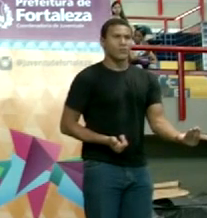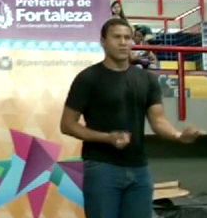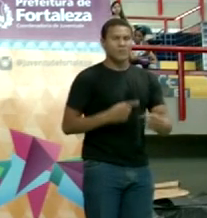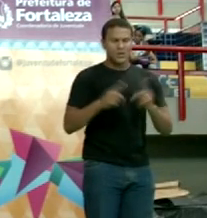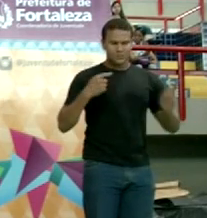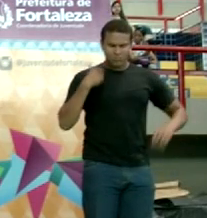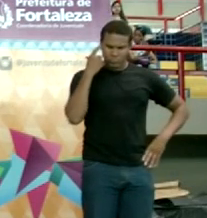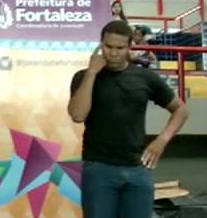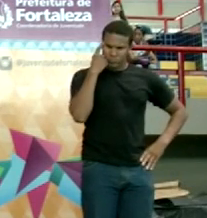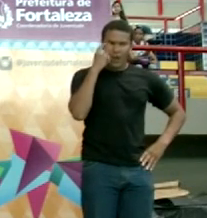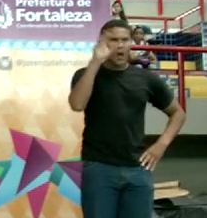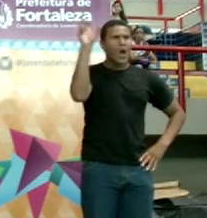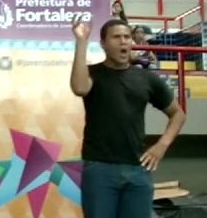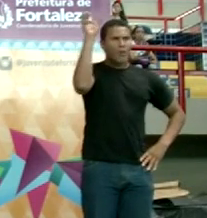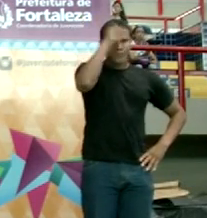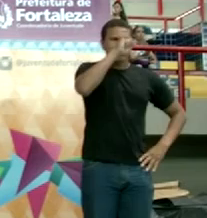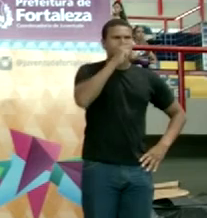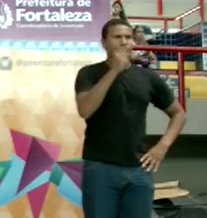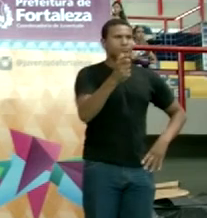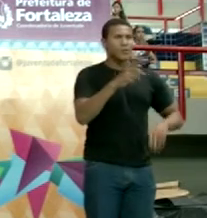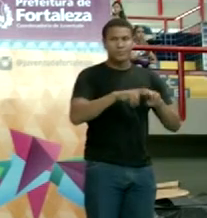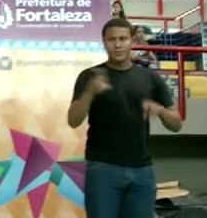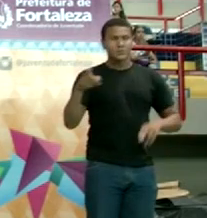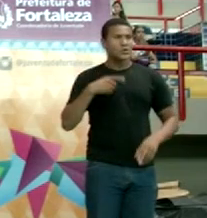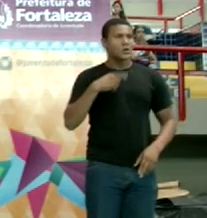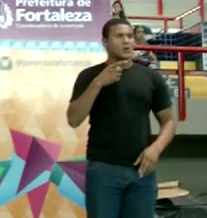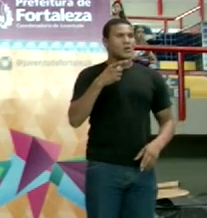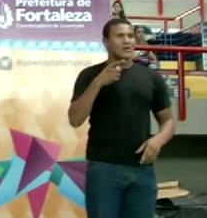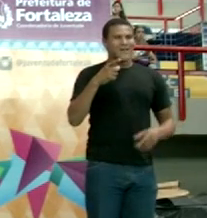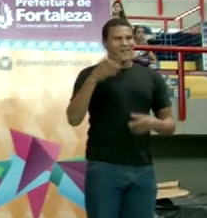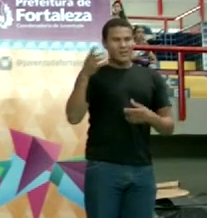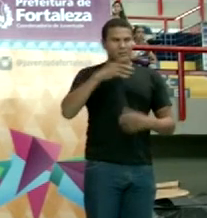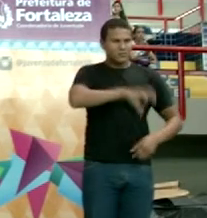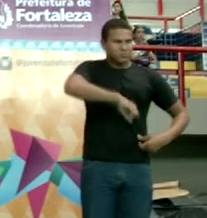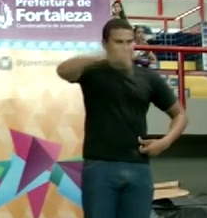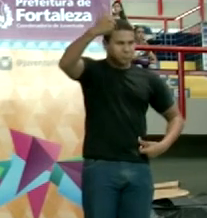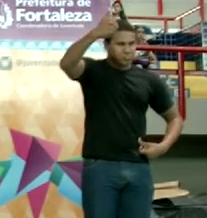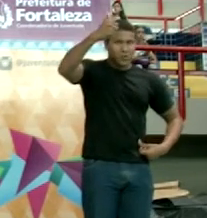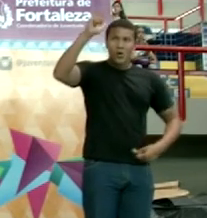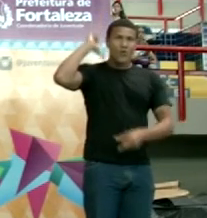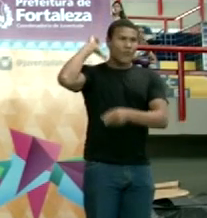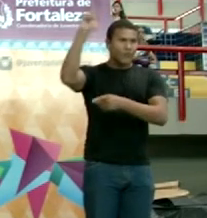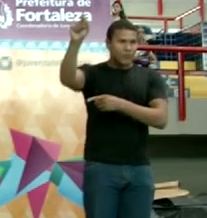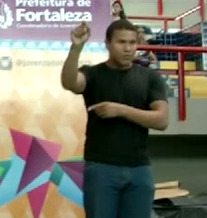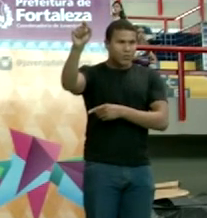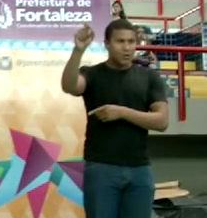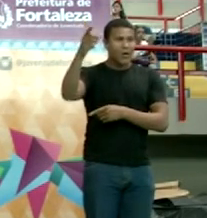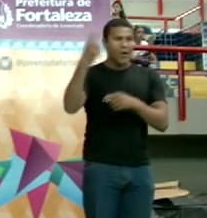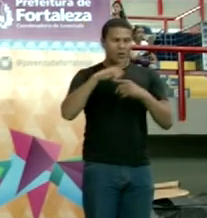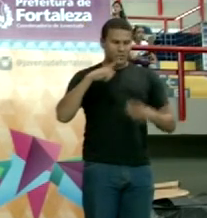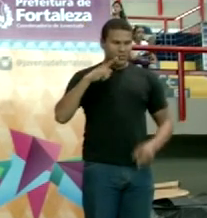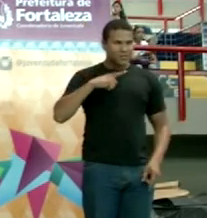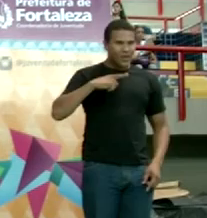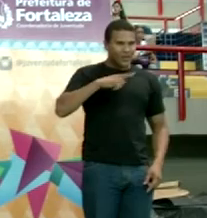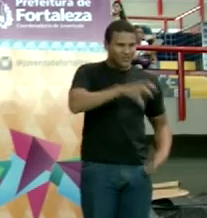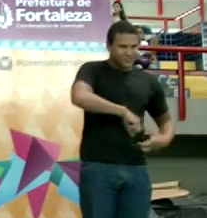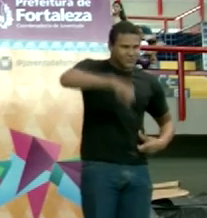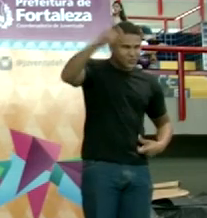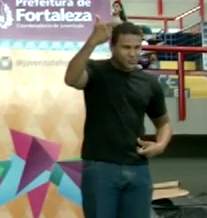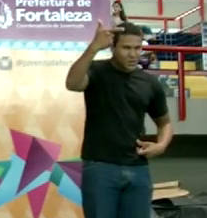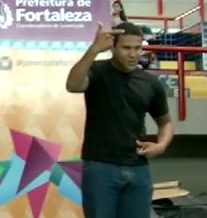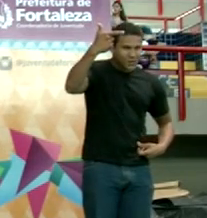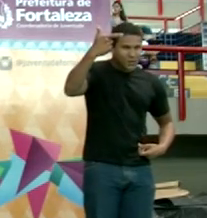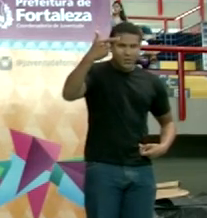embora, deixou aqui o José Bonifácio como seu tutor. Então José Bonifácio ensinou muito cedo para Dom Pedro II: